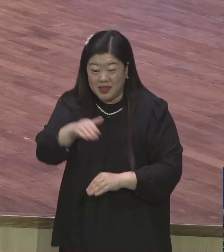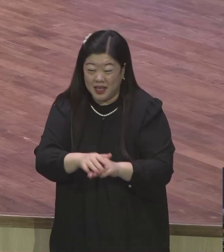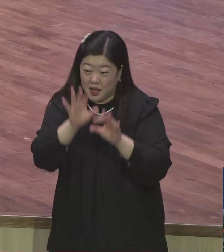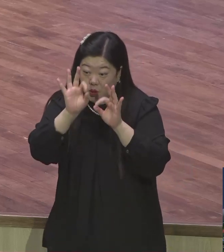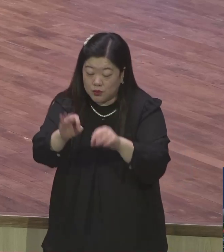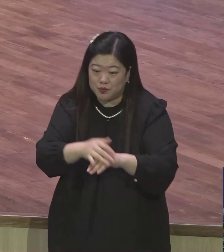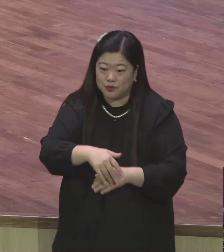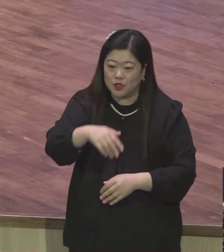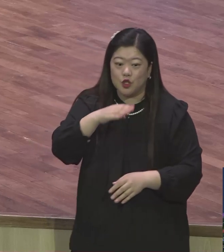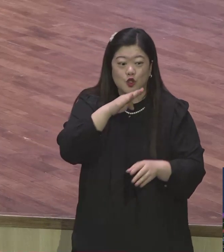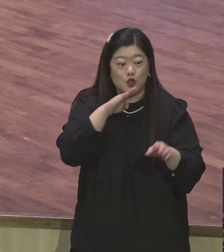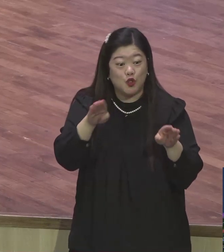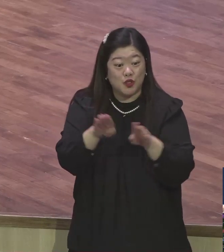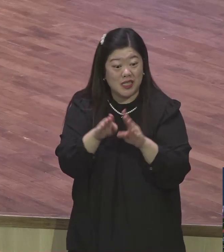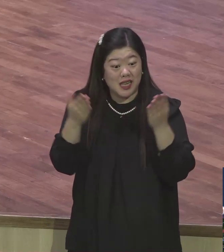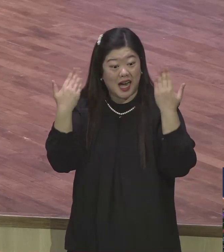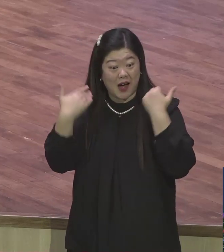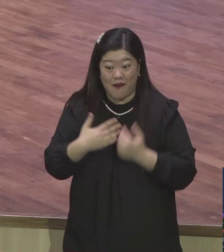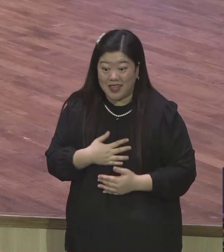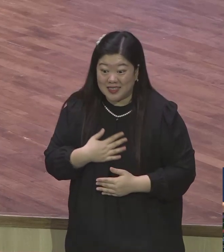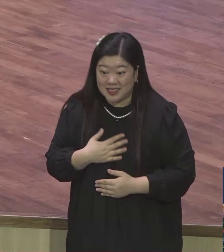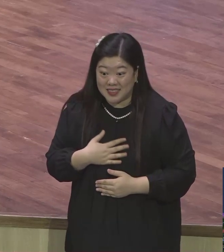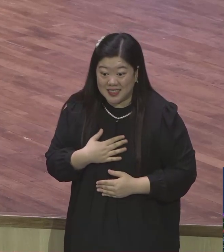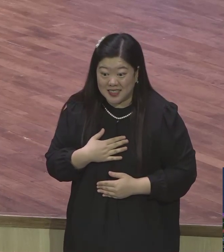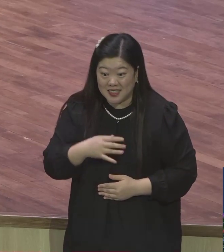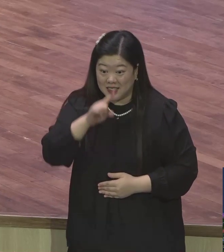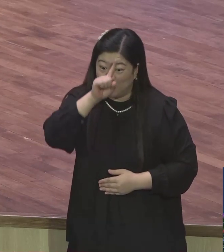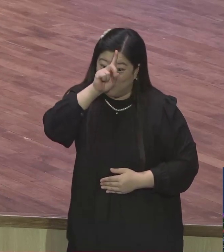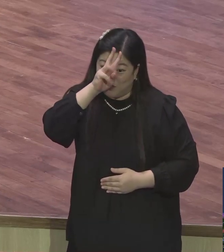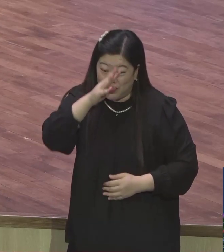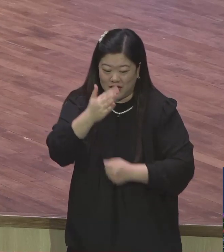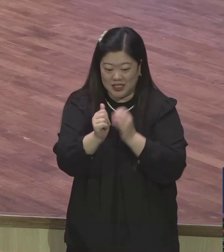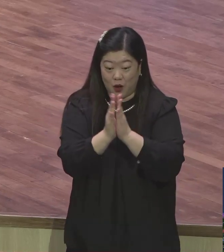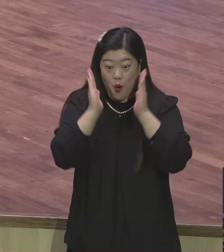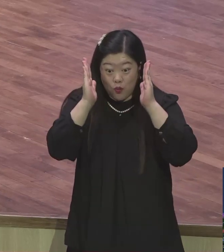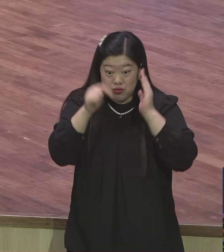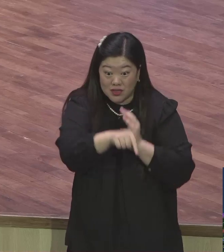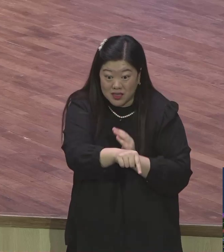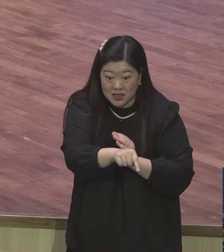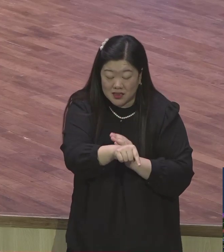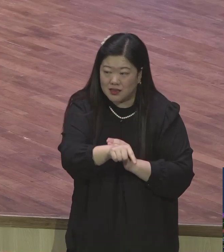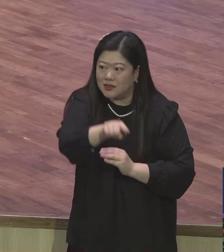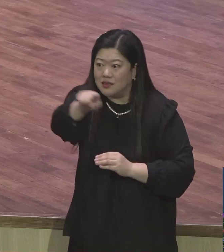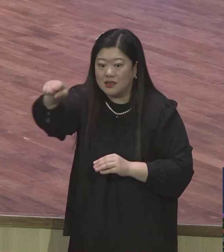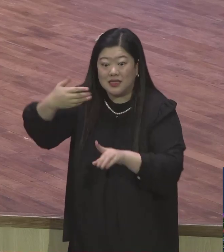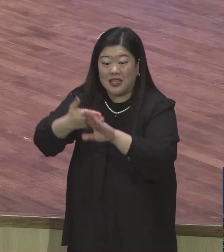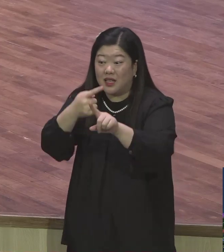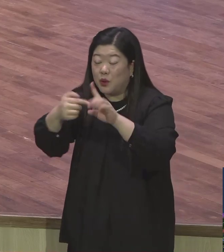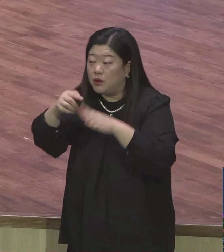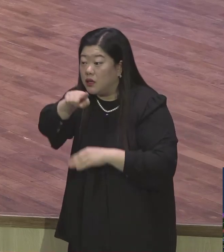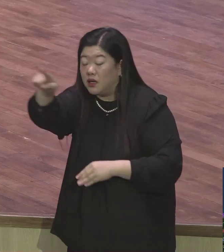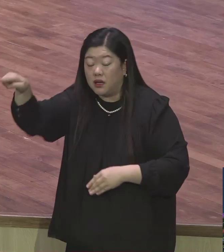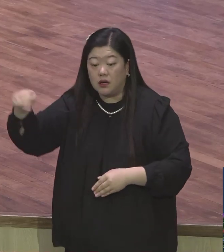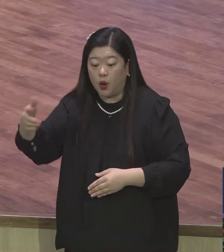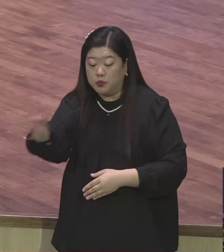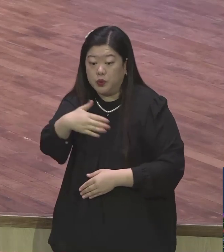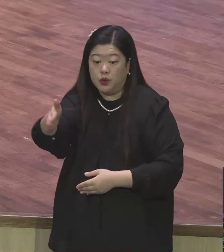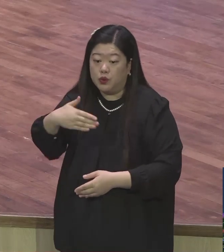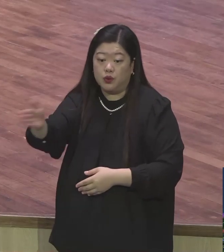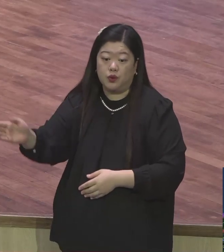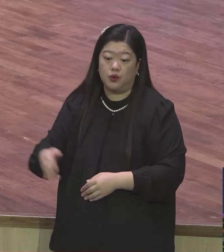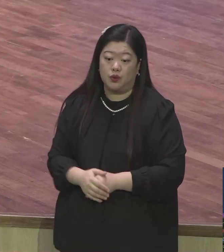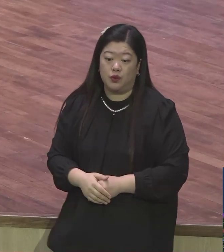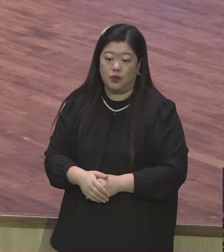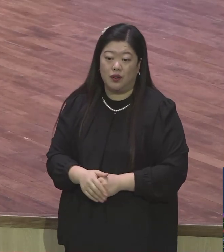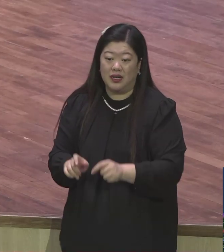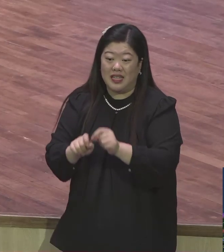교회 안 나옵니다. 청소년들 안 나옵니다. 청년들 안 나옵니다. 지금 허연 노인들마다 안 나와요. 오래된 교회들 가보세요.